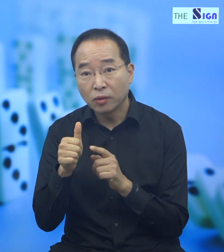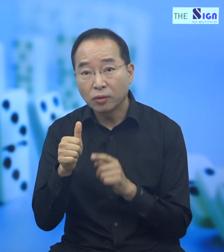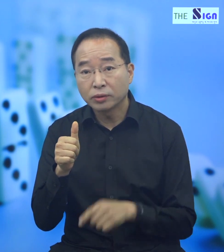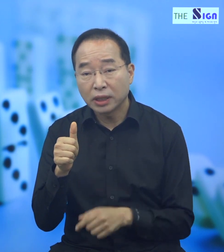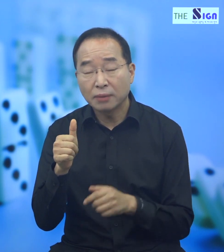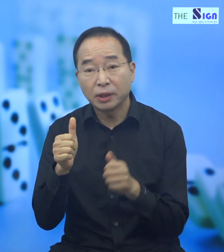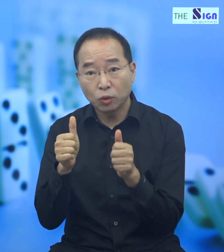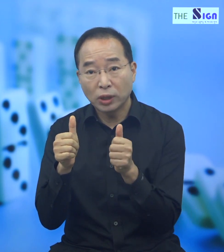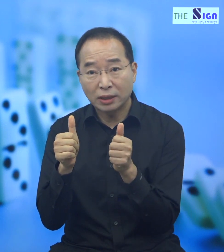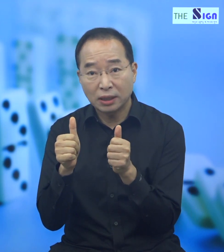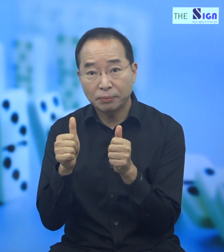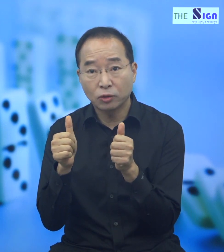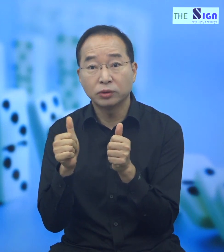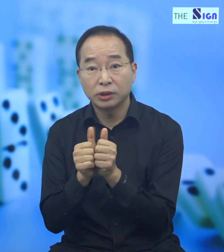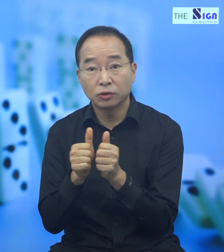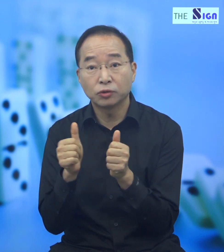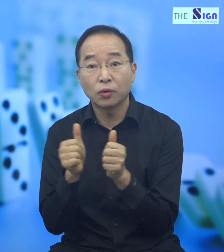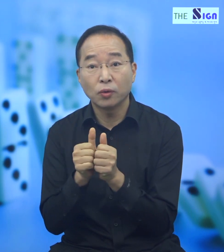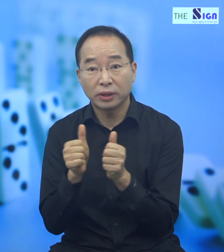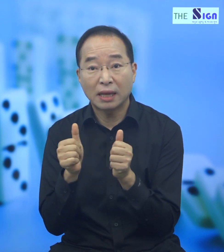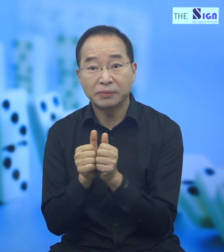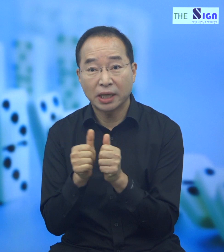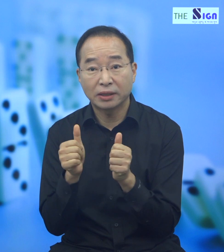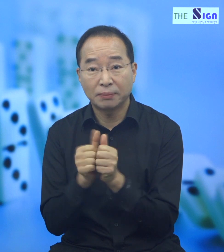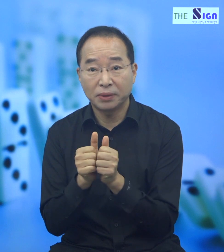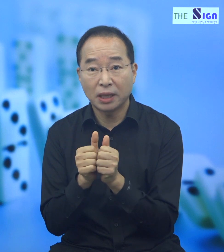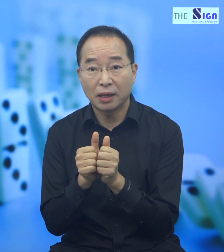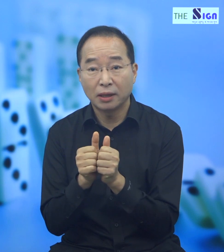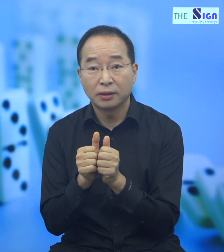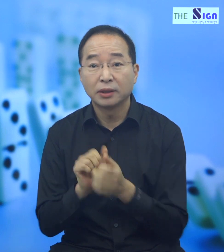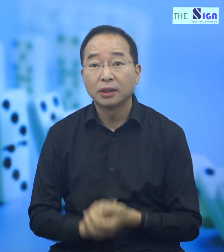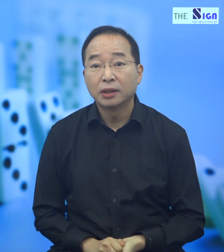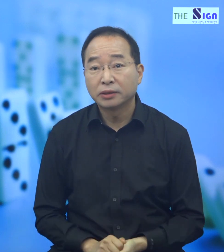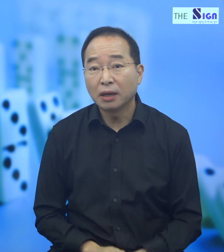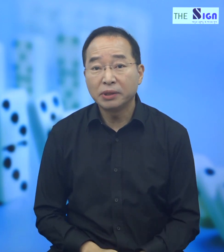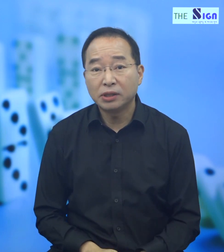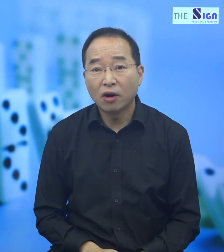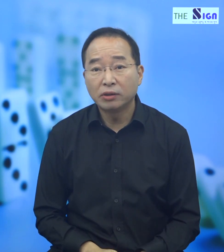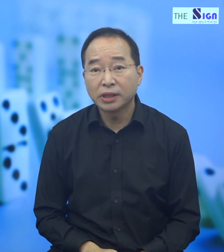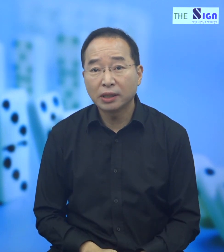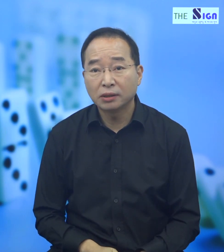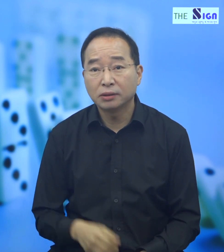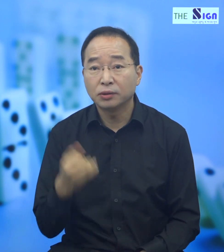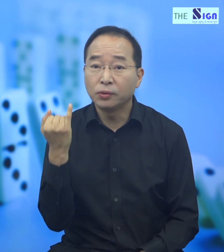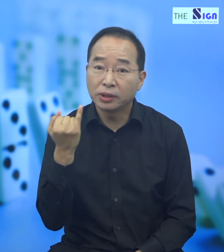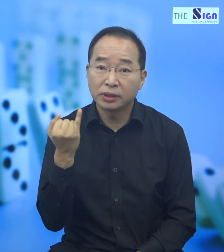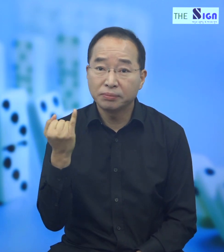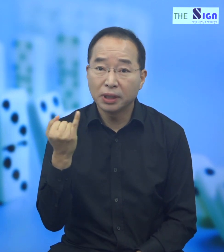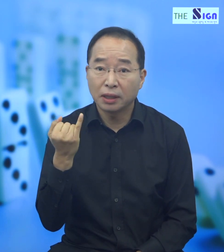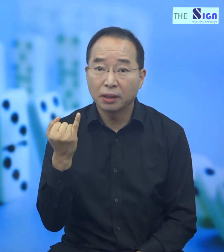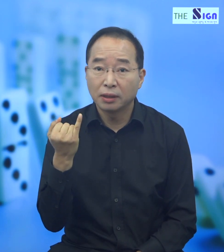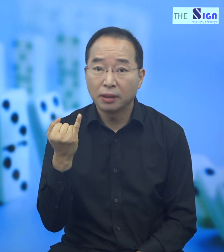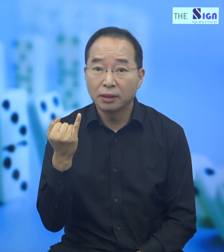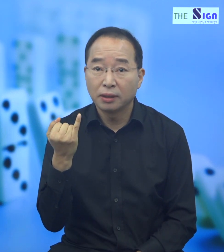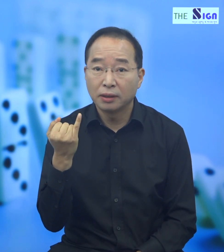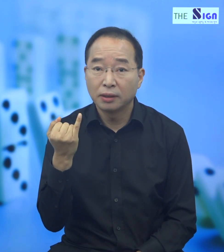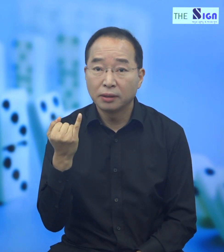그 다음에 또 다른 한편으로 이것도 남자가 됩니다. 그 다음에 여자는 이렇게 씁니다.